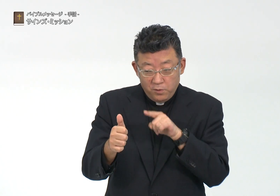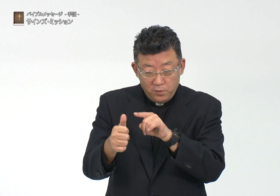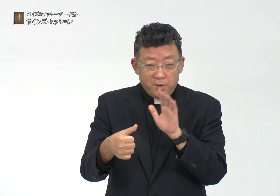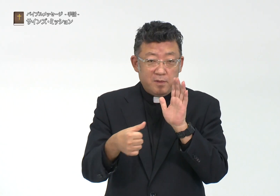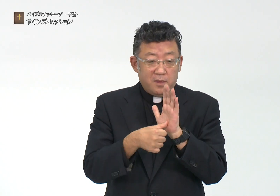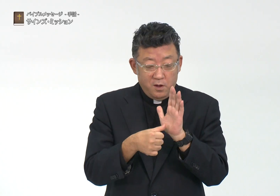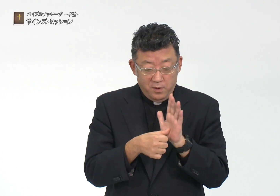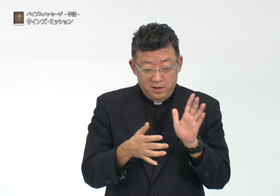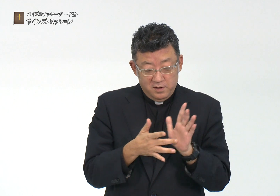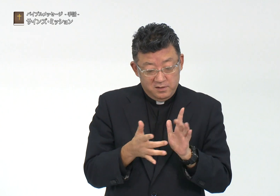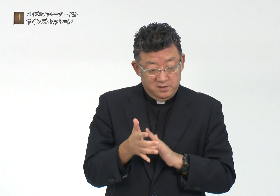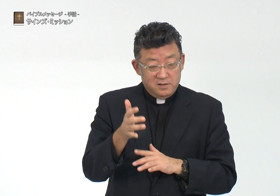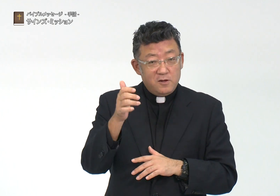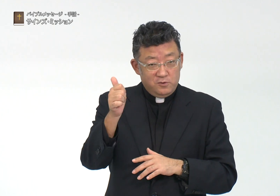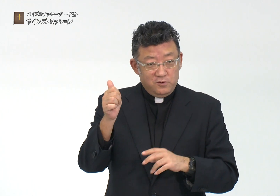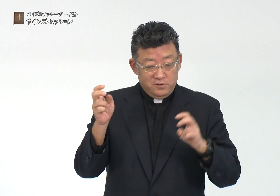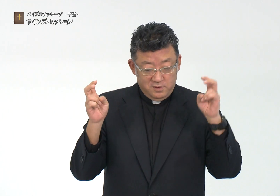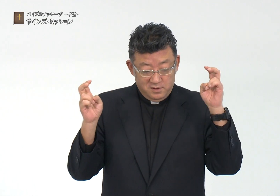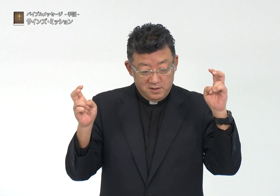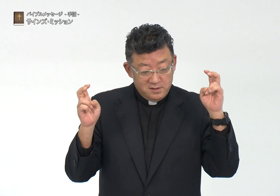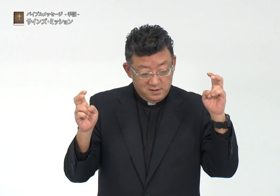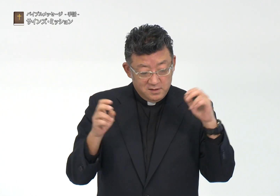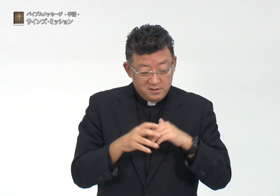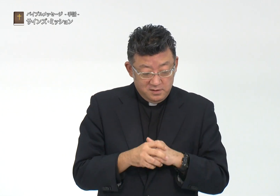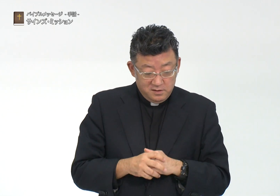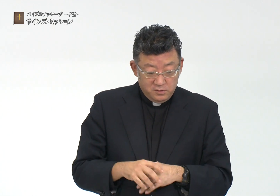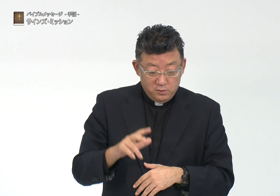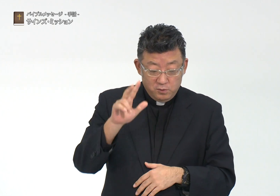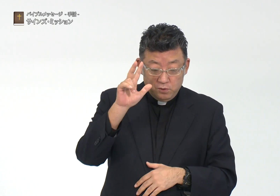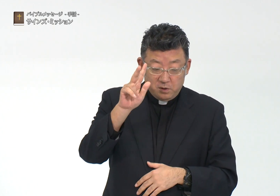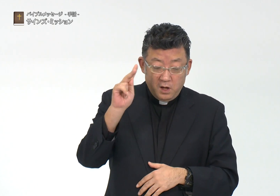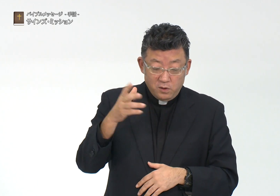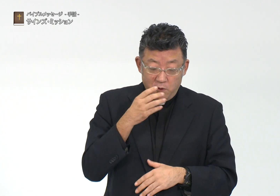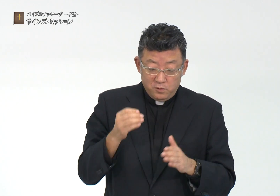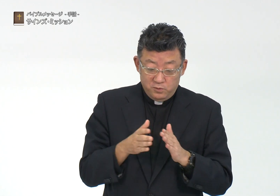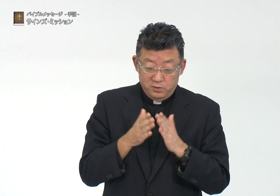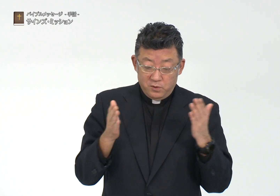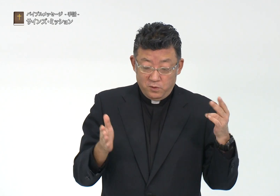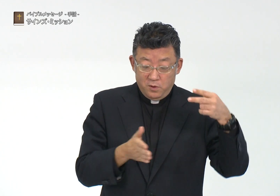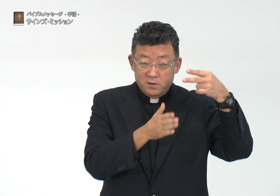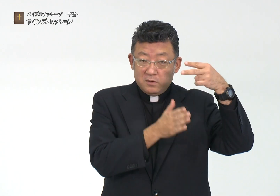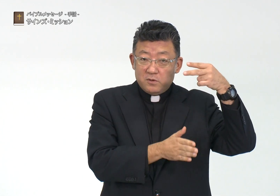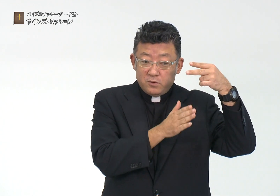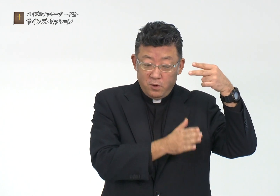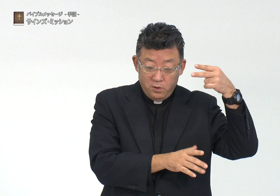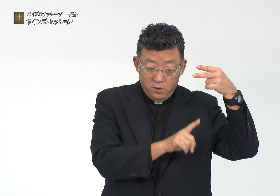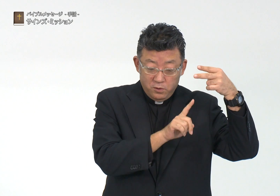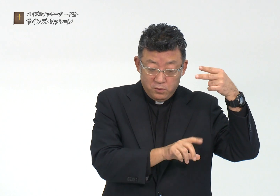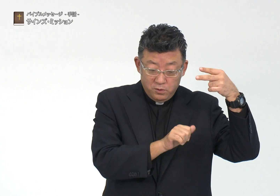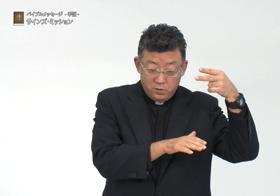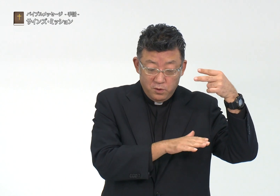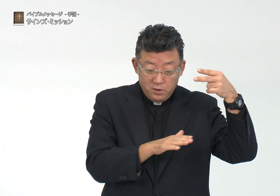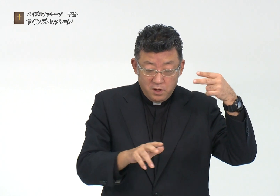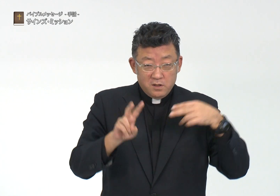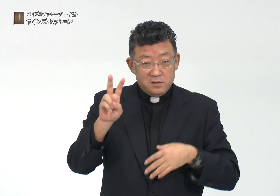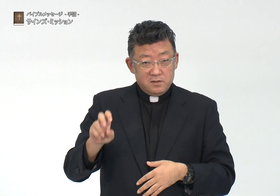今回は幼子の名はイエスと題しましてルカ3章